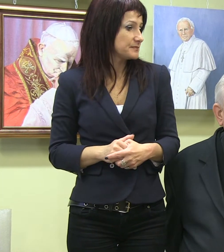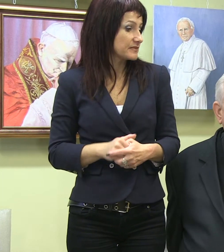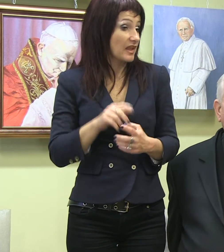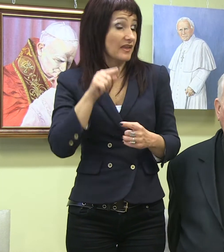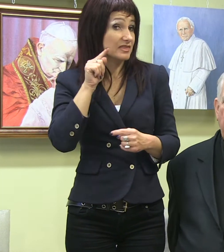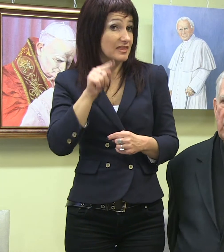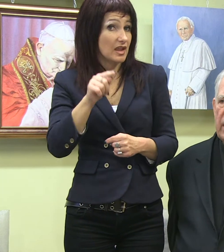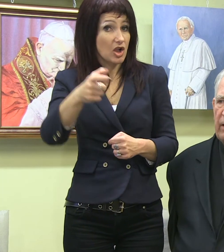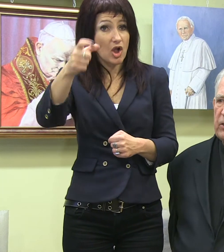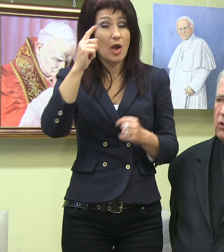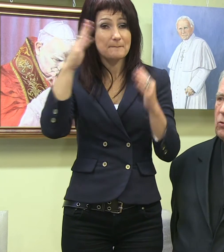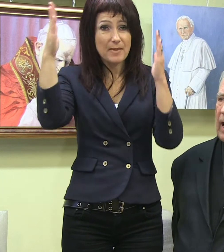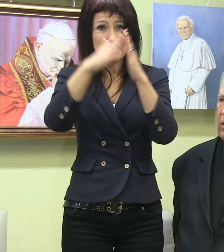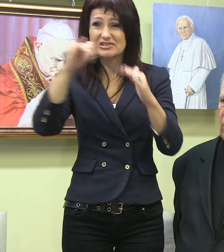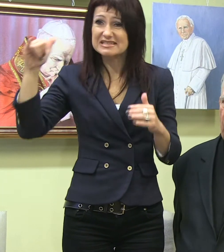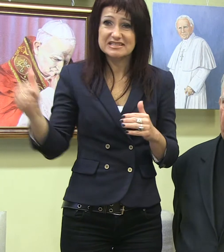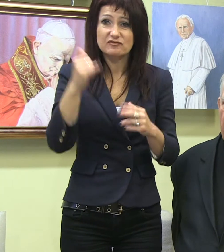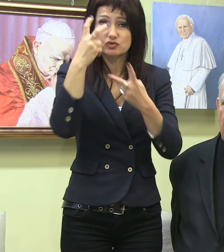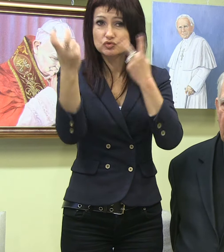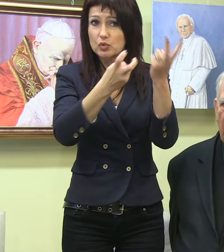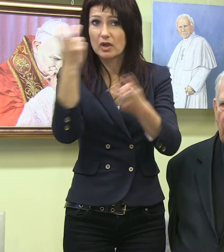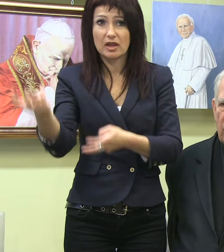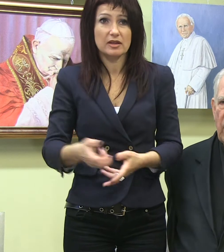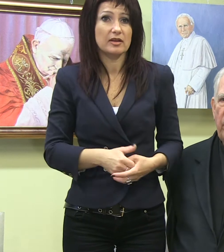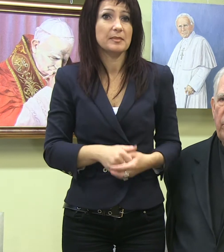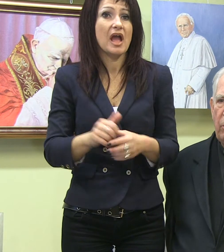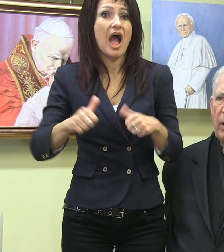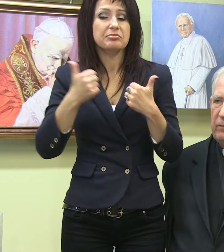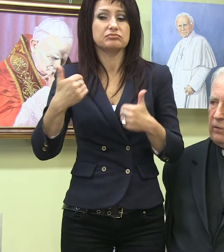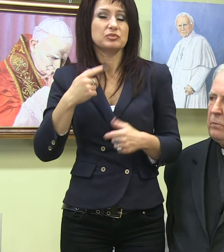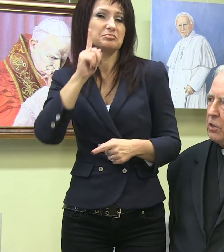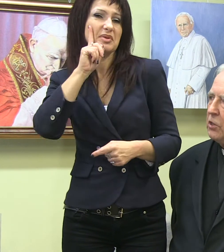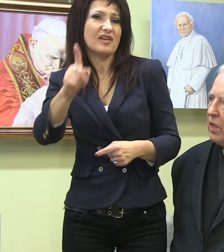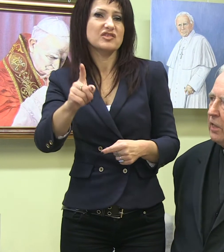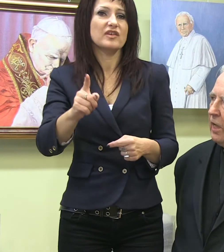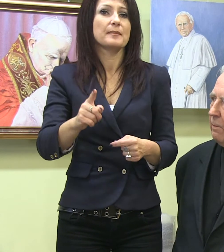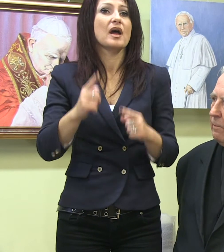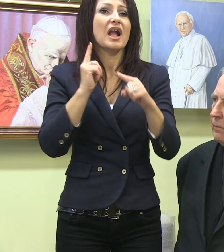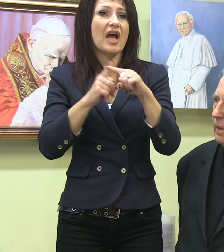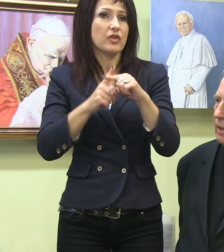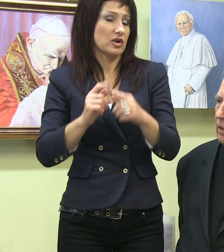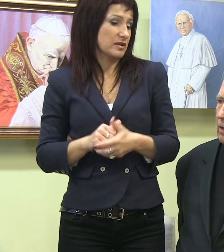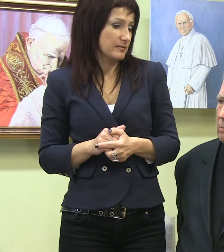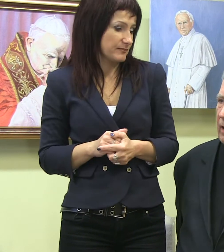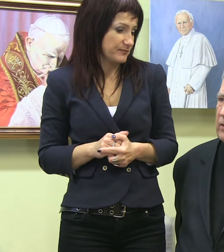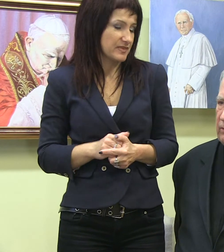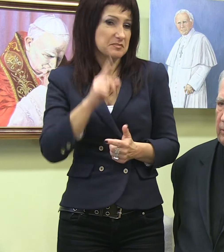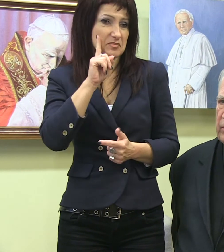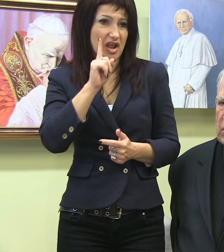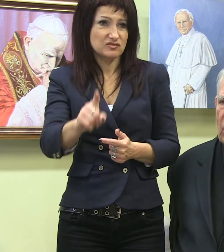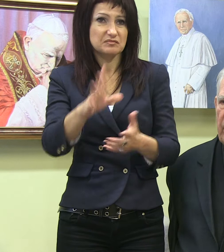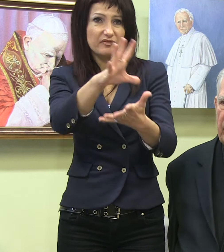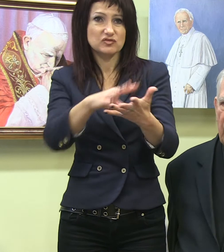I takiego papieża zawsze szukają, żeby był prawdziwym chrześcijaninem,